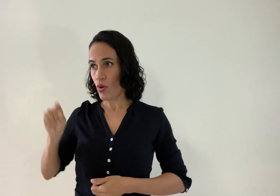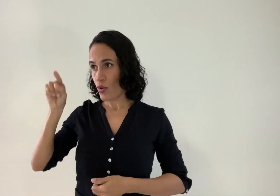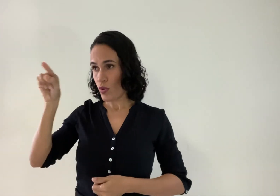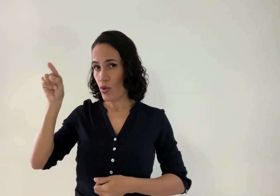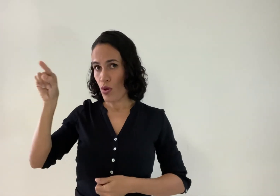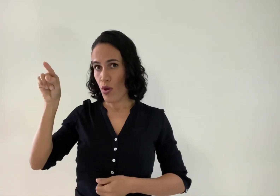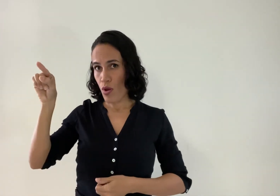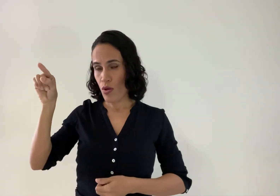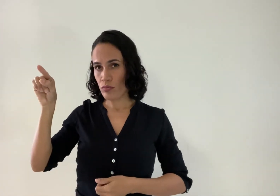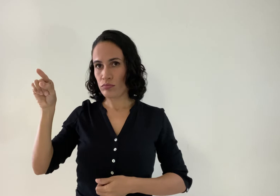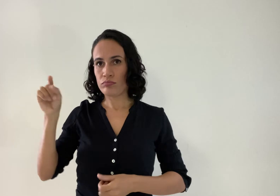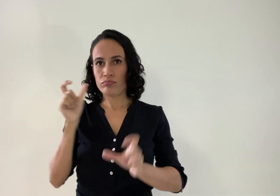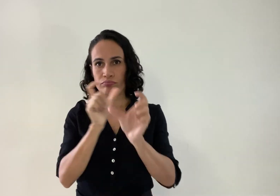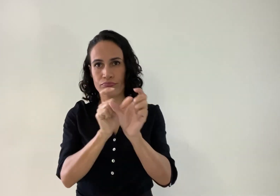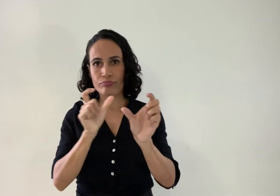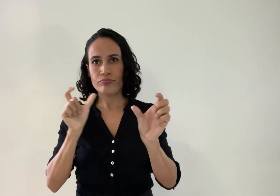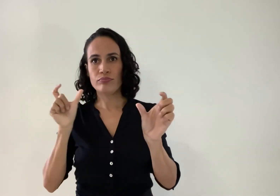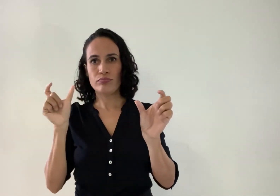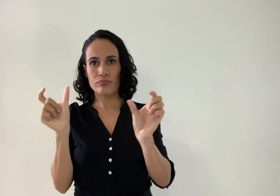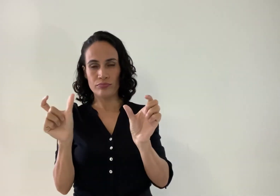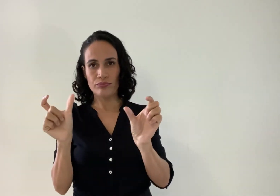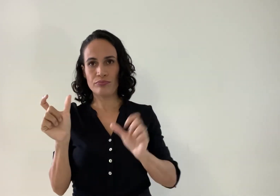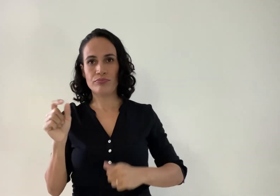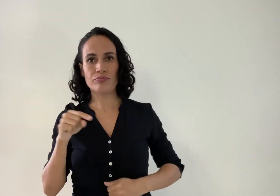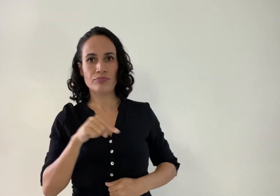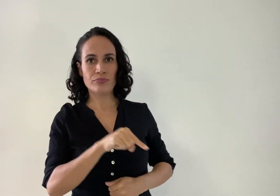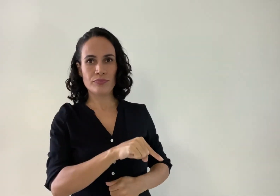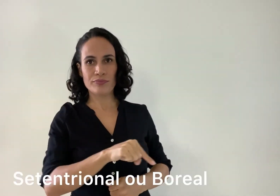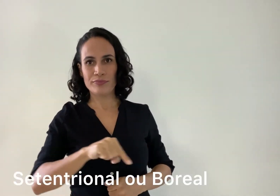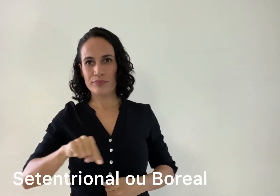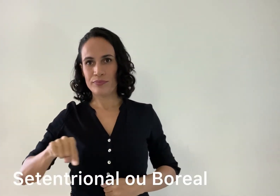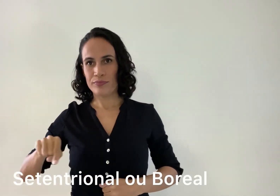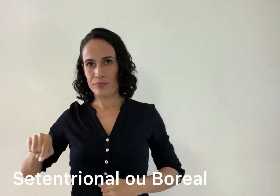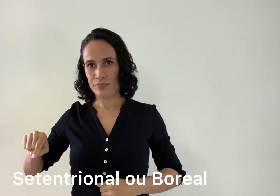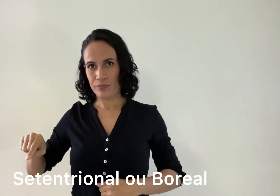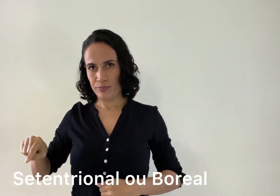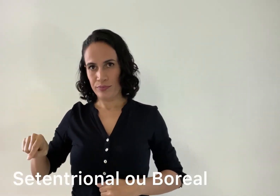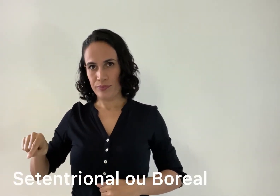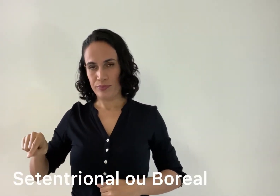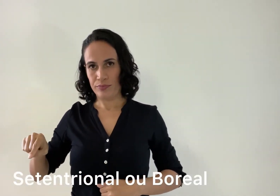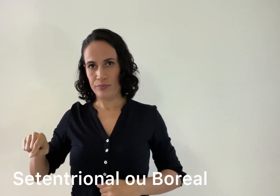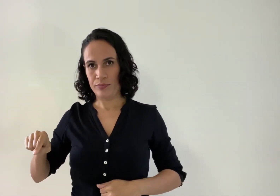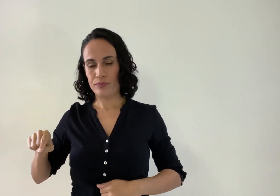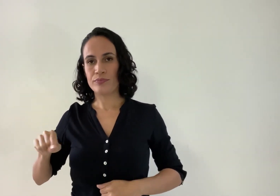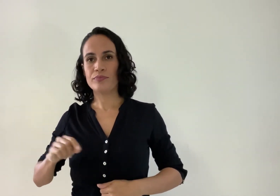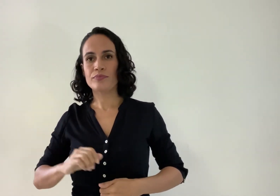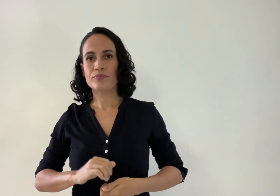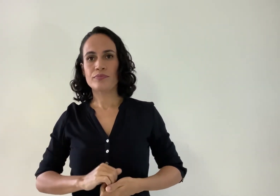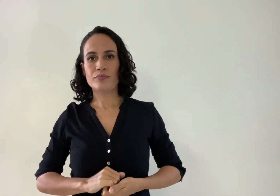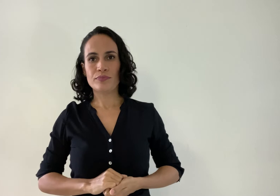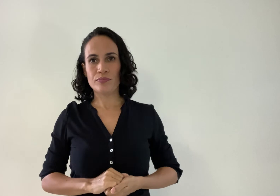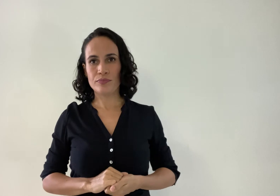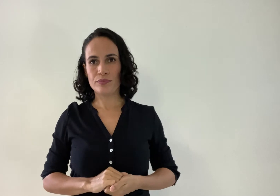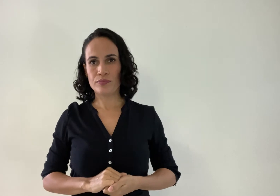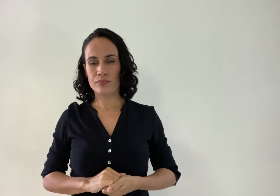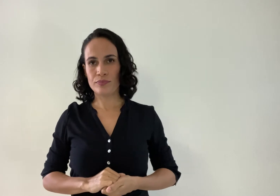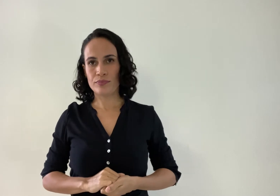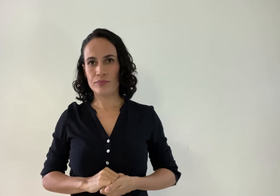de setentrional ou boreal. É fundamental você gravar essas duas palavrinhas para norte. Setentrional ou